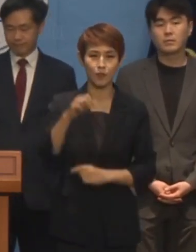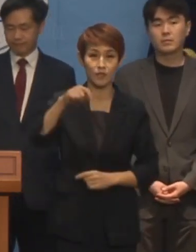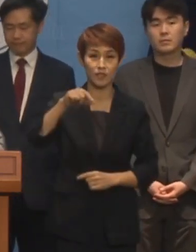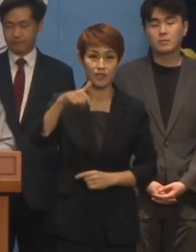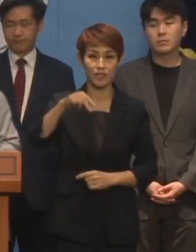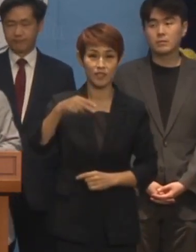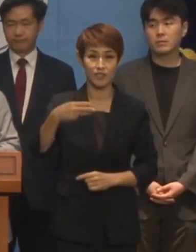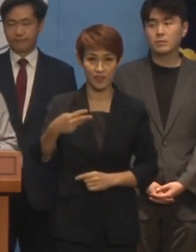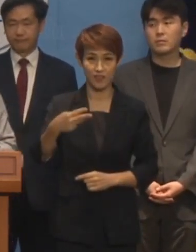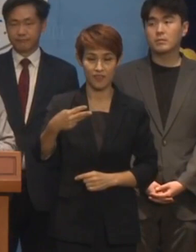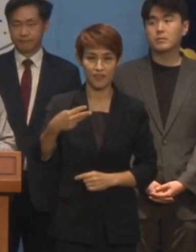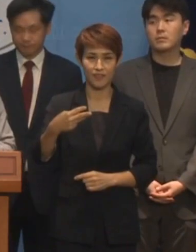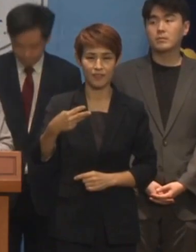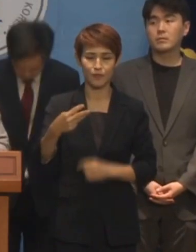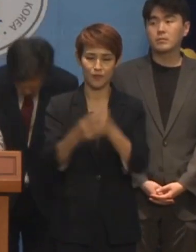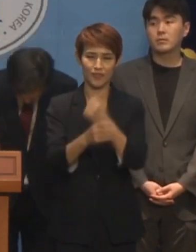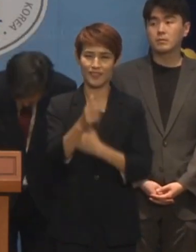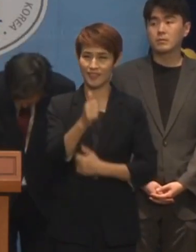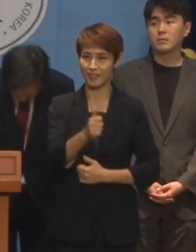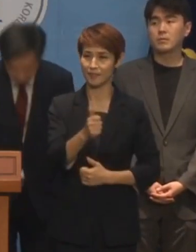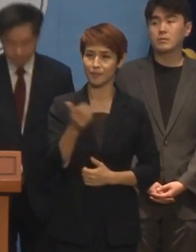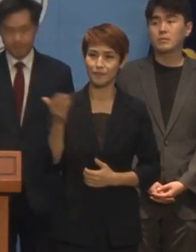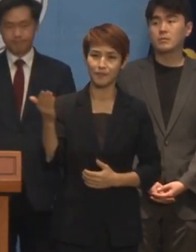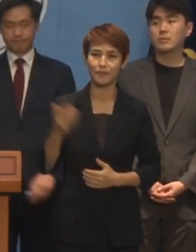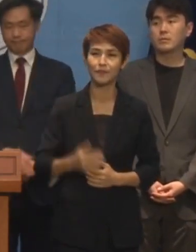성북갑 당협위원장님 참석하십니다.